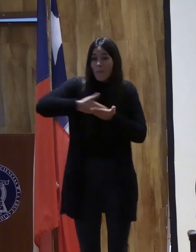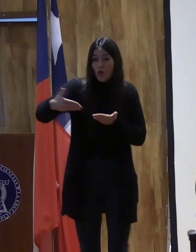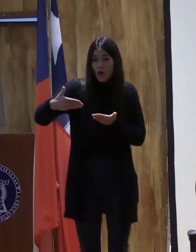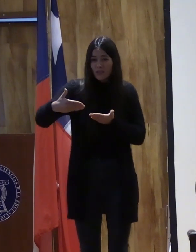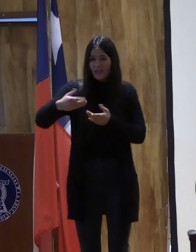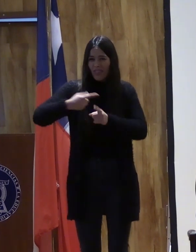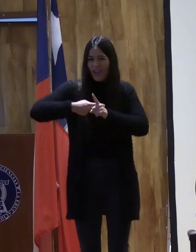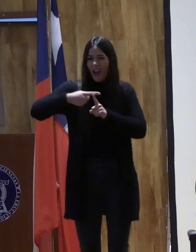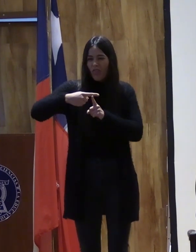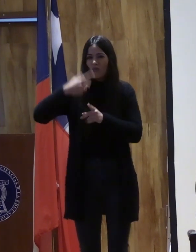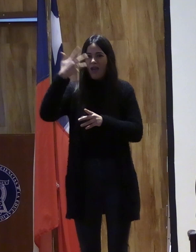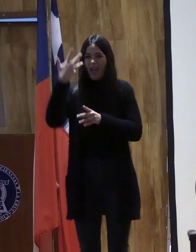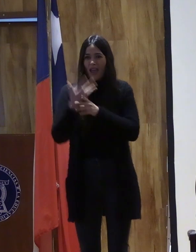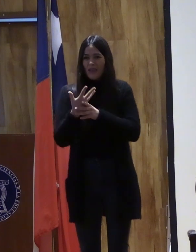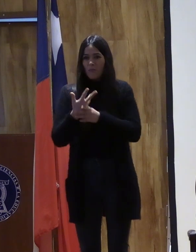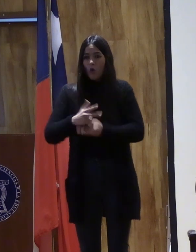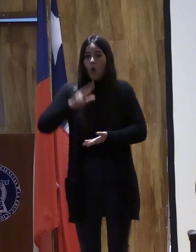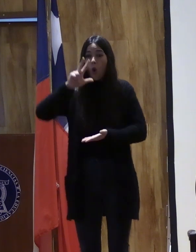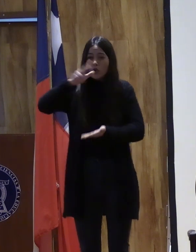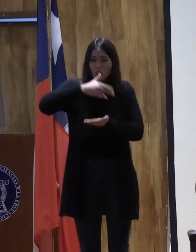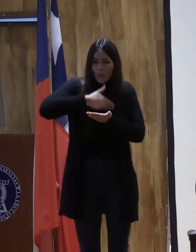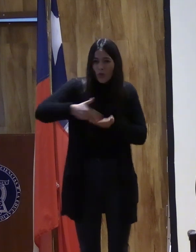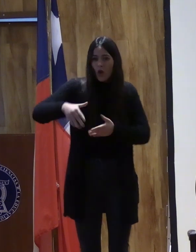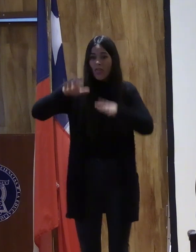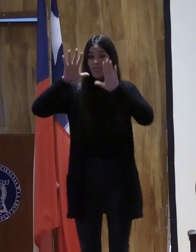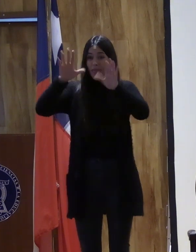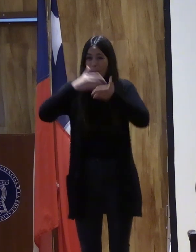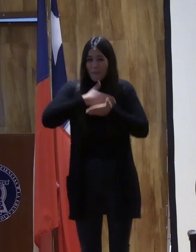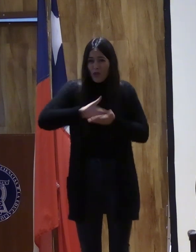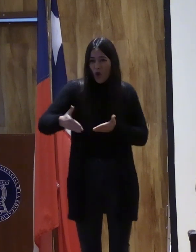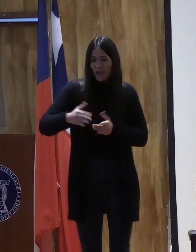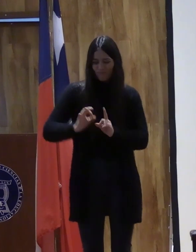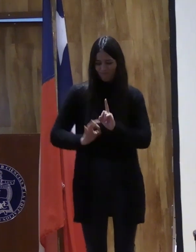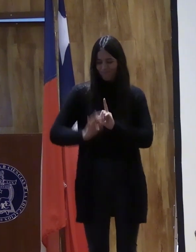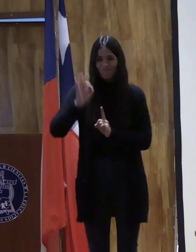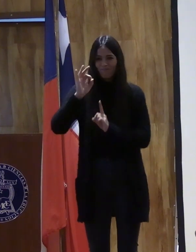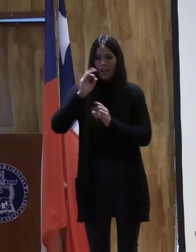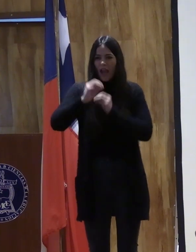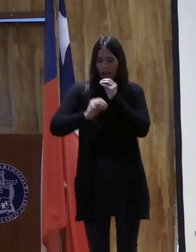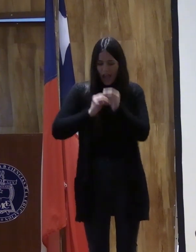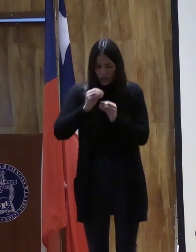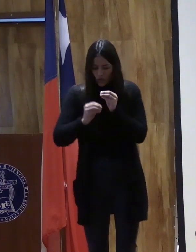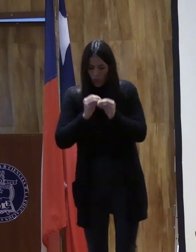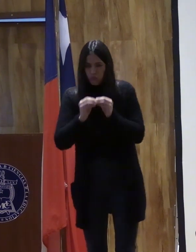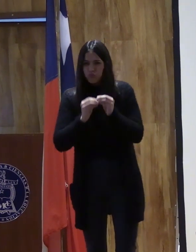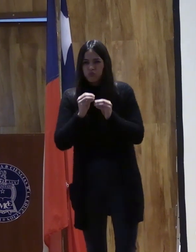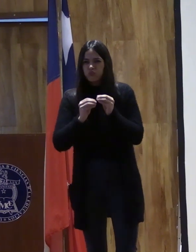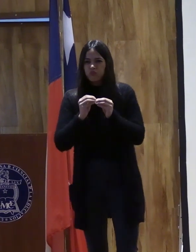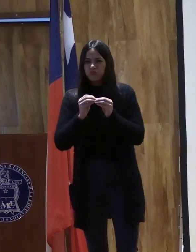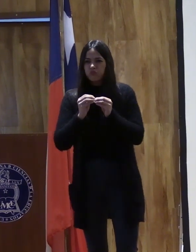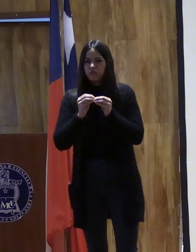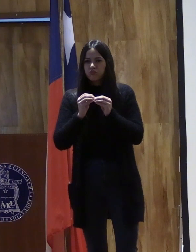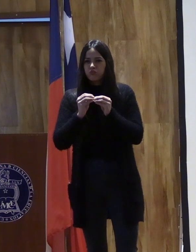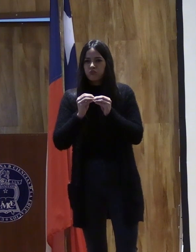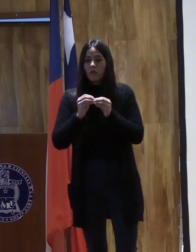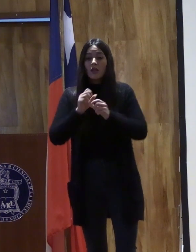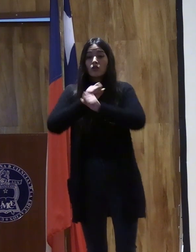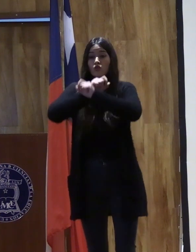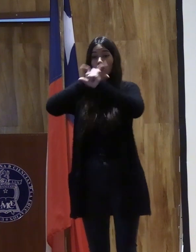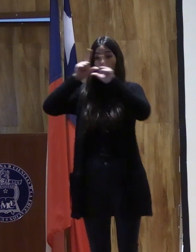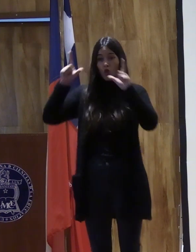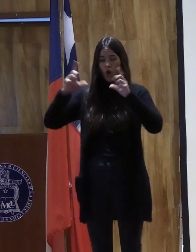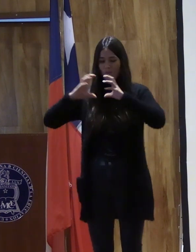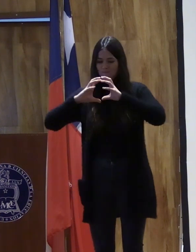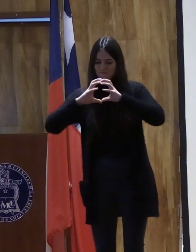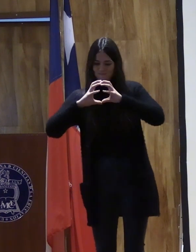nucleares, pero ya a 8 millones o 10 millones de grados las reacciones nucleares funcionan como un avión. El Sol en el